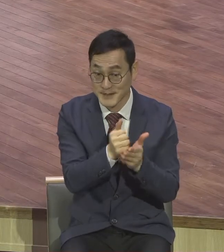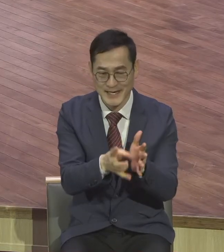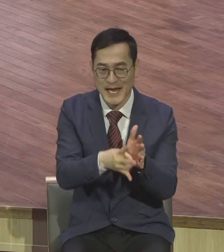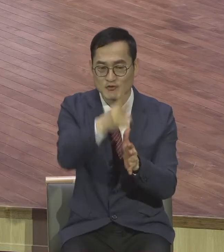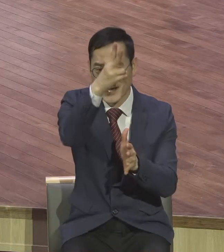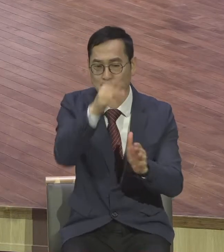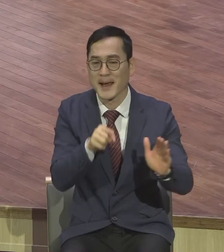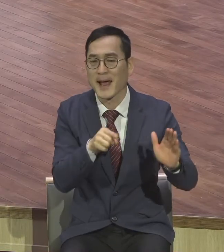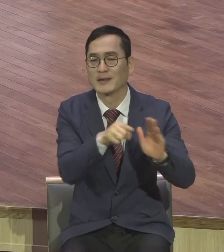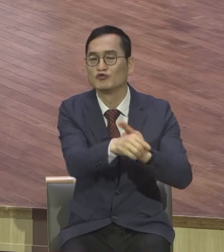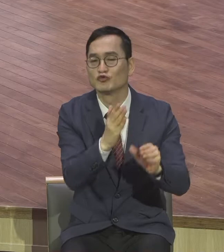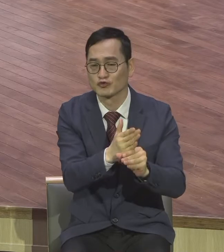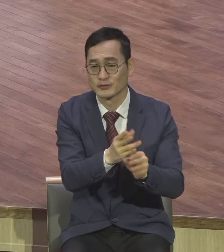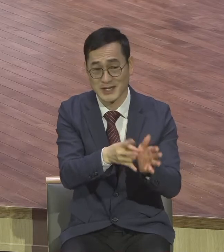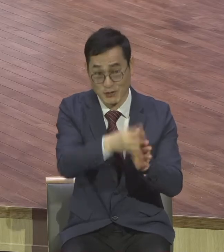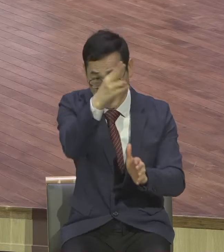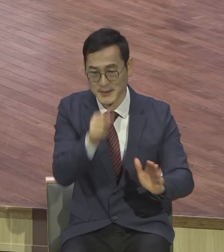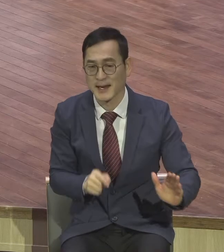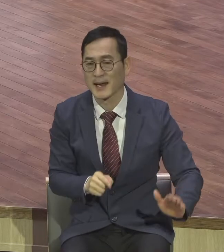가고 있는 중입니다.